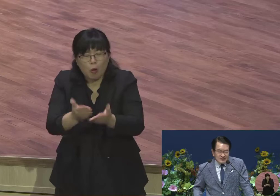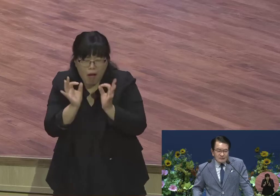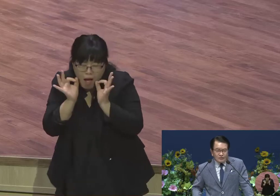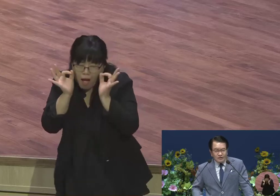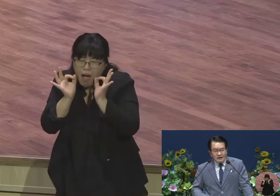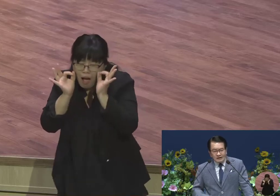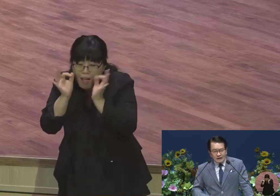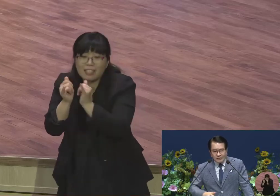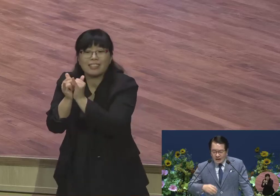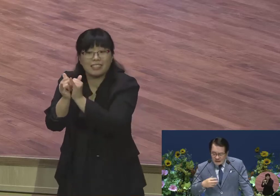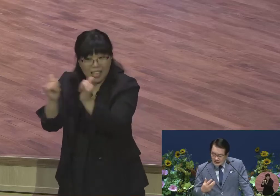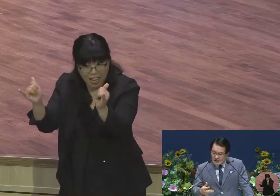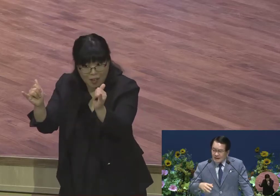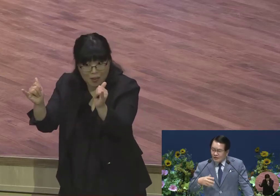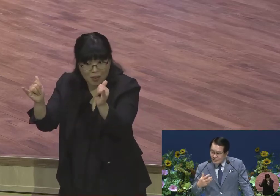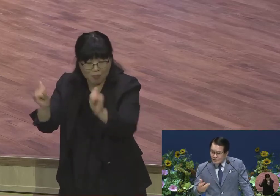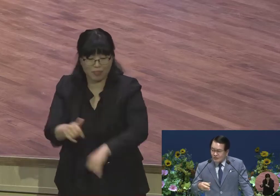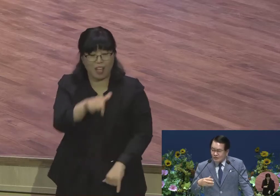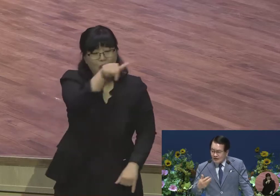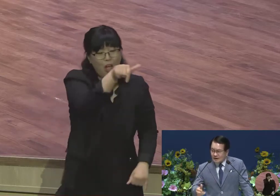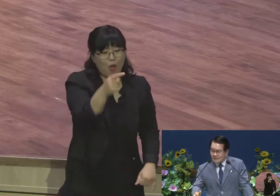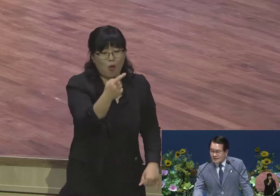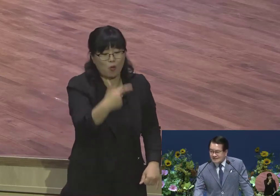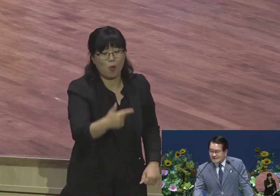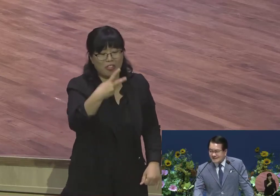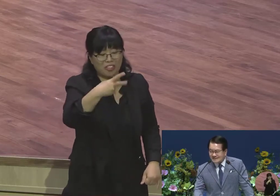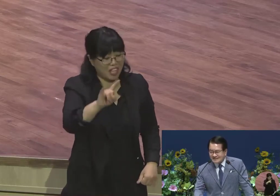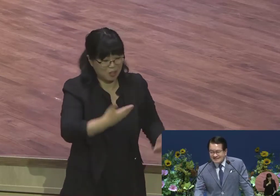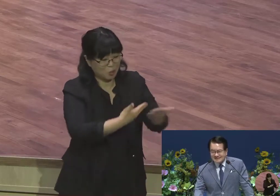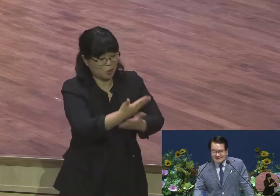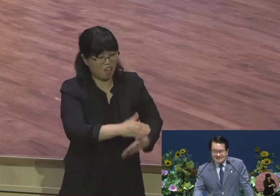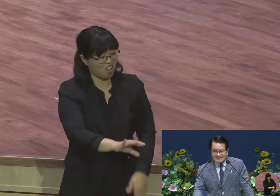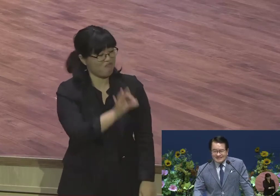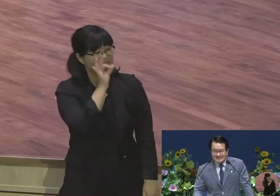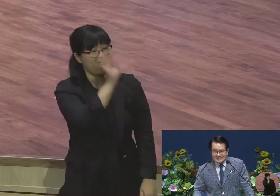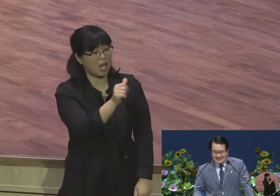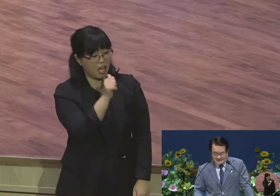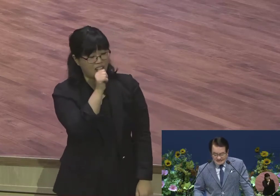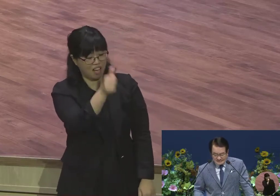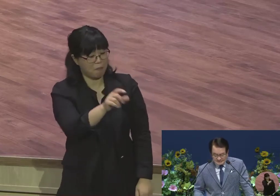나도 꼰대 안 되려고 아재 되려고 막 소통하려고 아재래 아재는